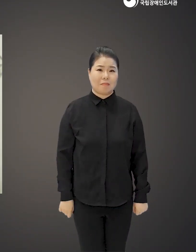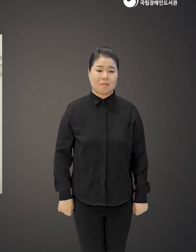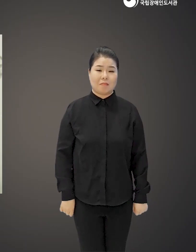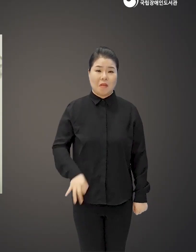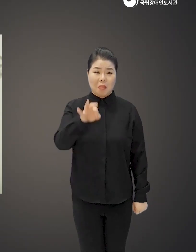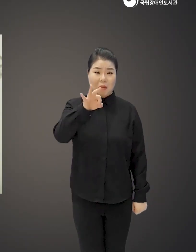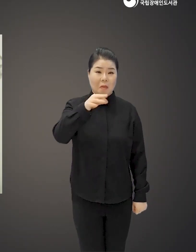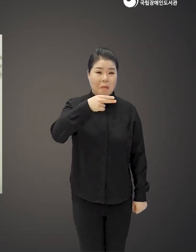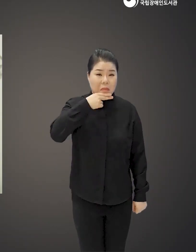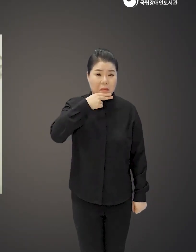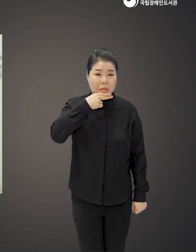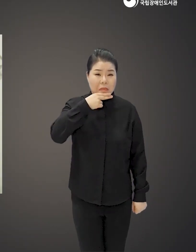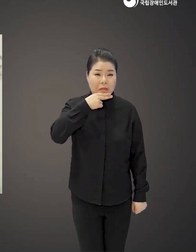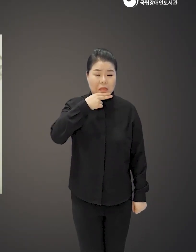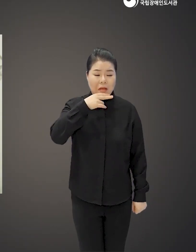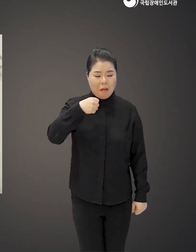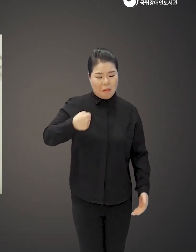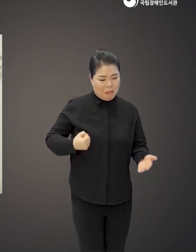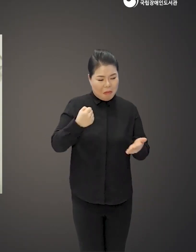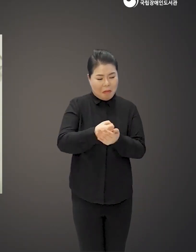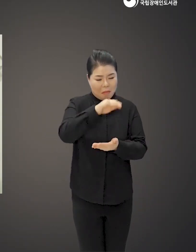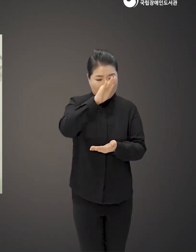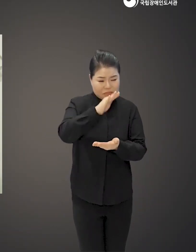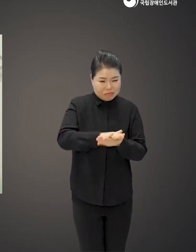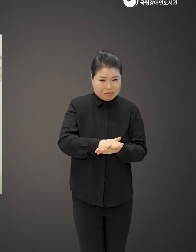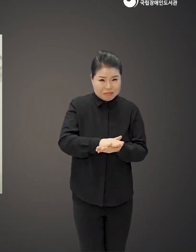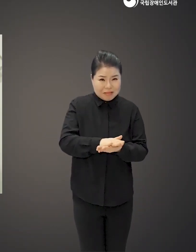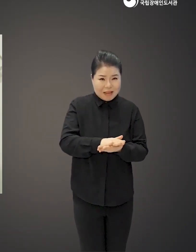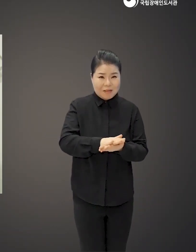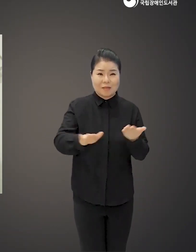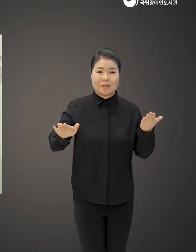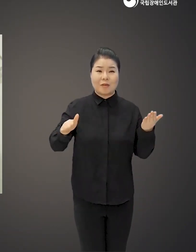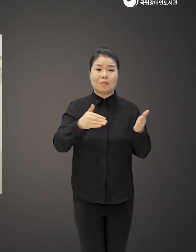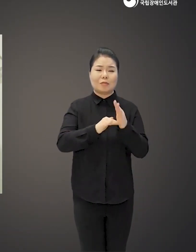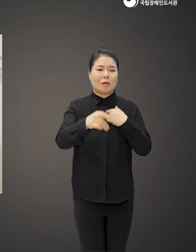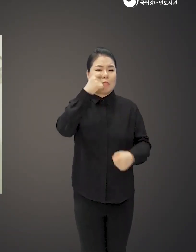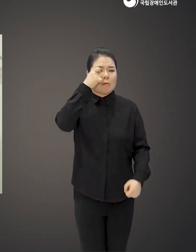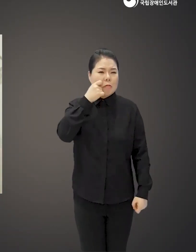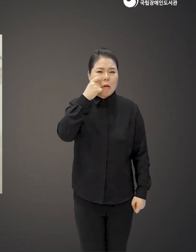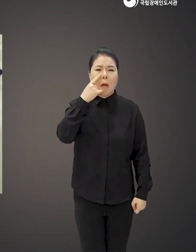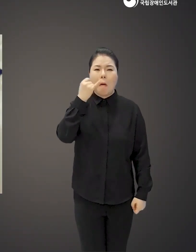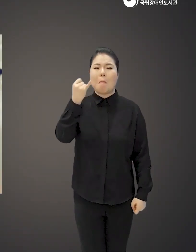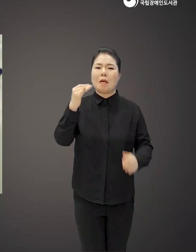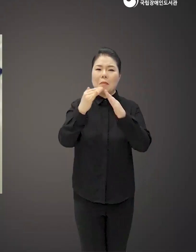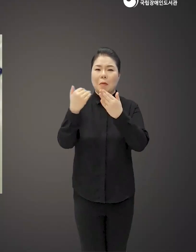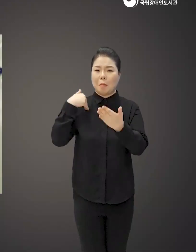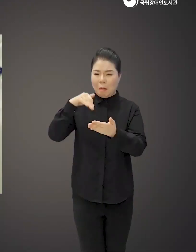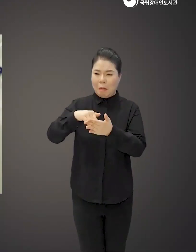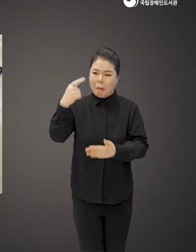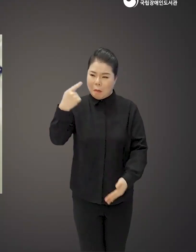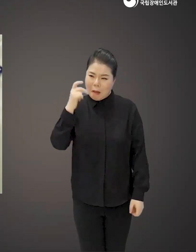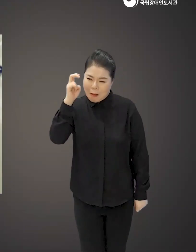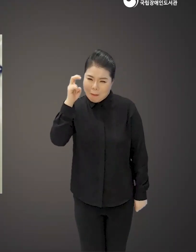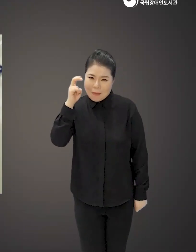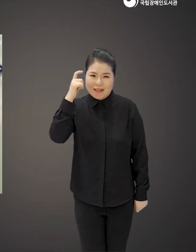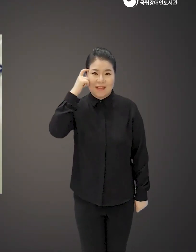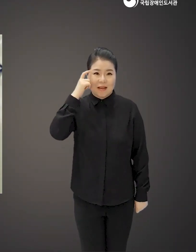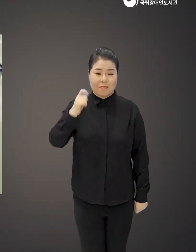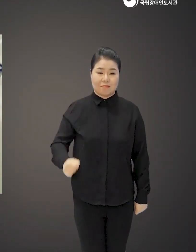것이다. 돈도 배짱도 모두 바닥나서 코를 훌쩍이며 어머니의 집에 포치로 돌아올